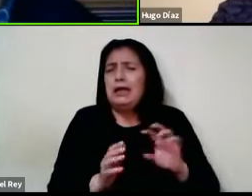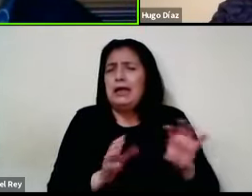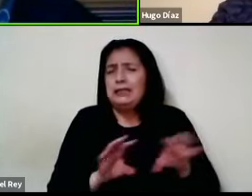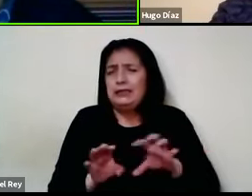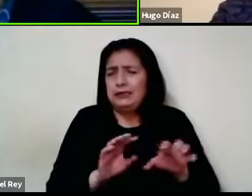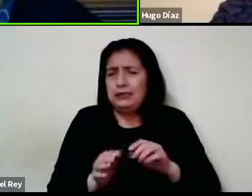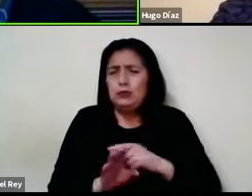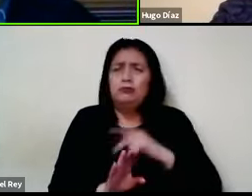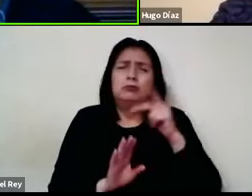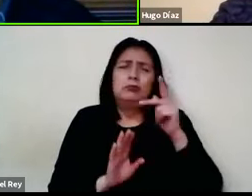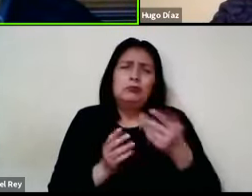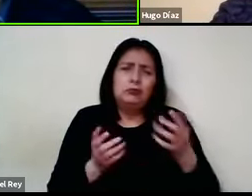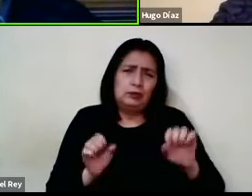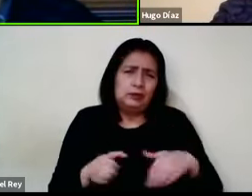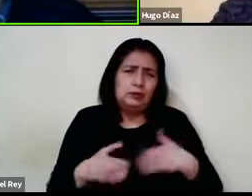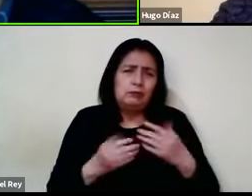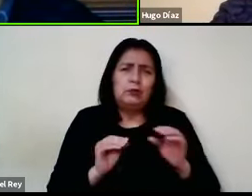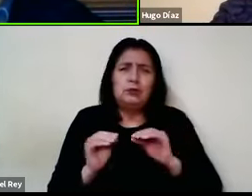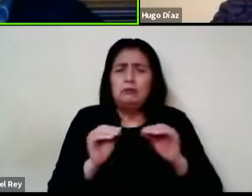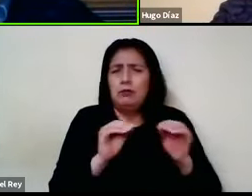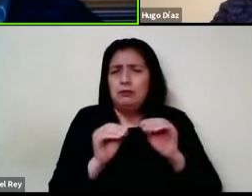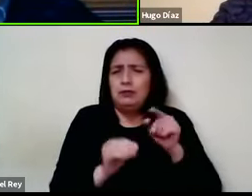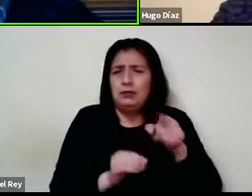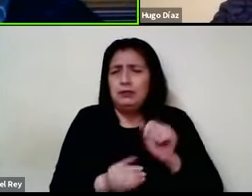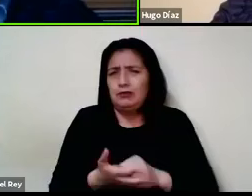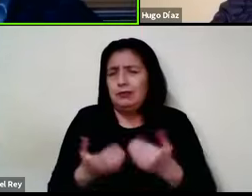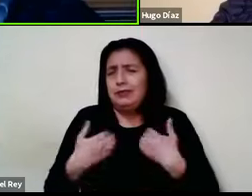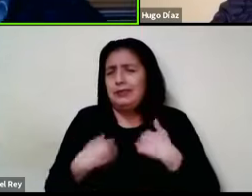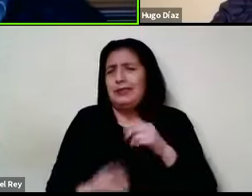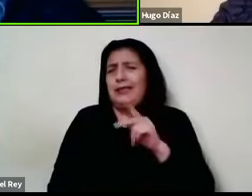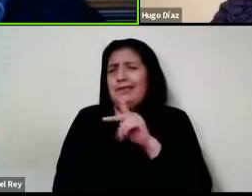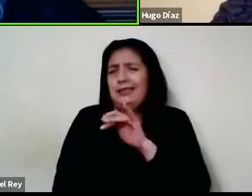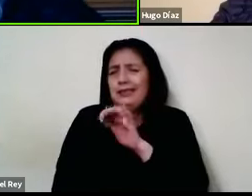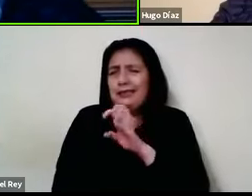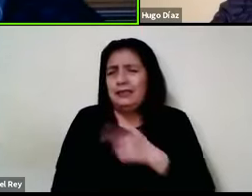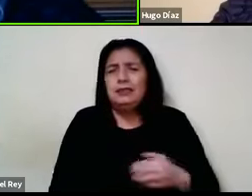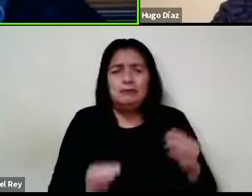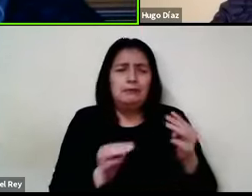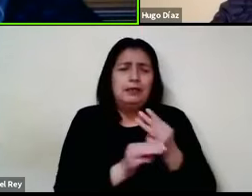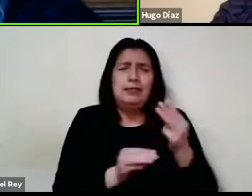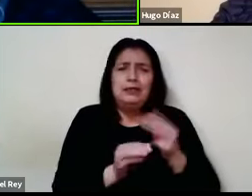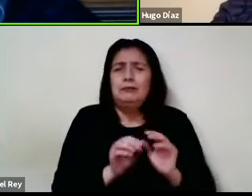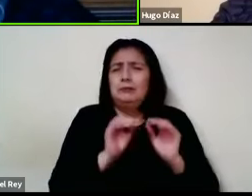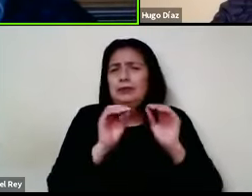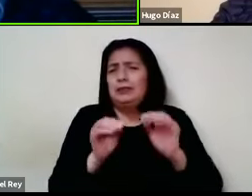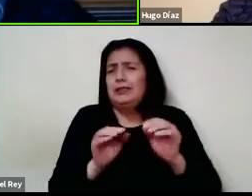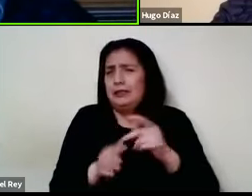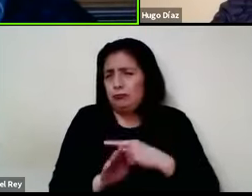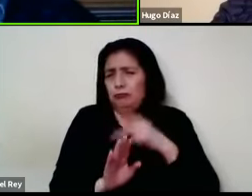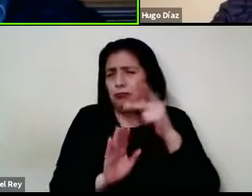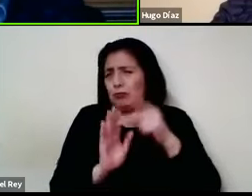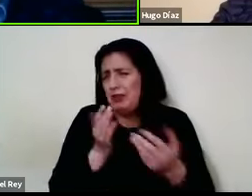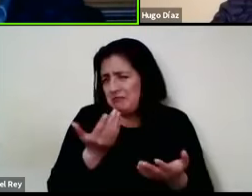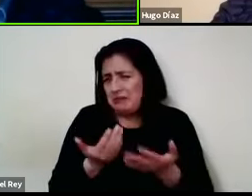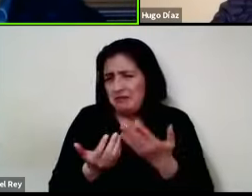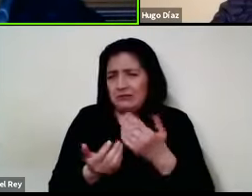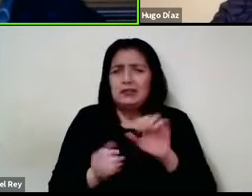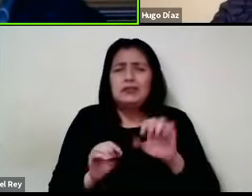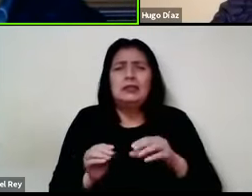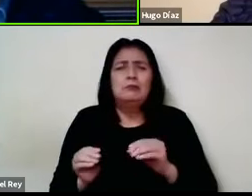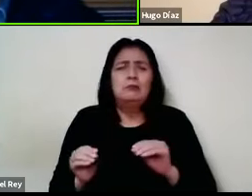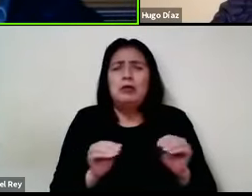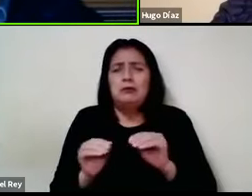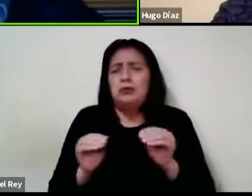haciendo un producto que se mueva. Eso es lo que tiene Kipi, por ejemplo. Es la matemática aplicada a la programación sencilla, ya mueves un